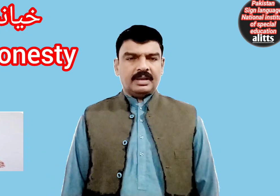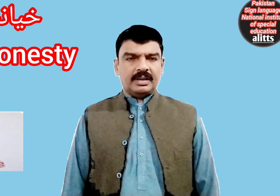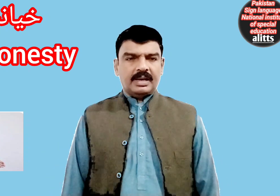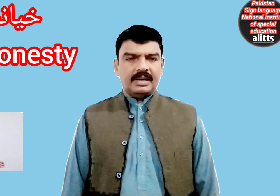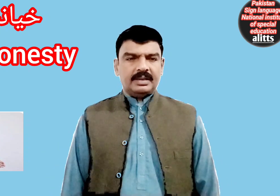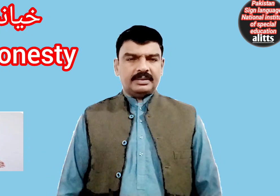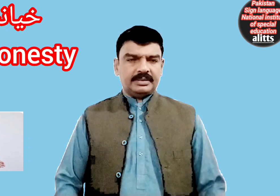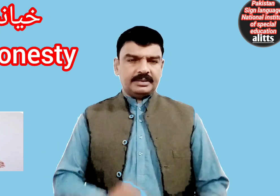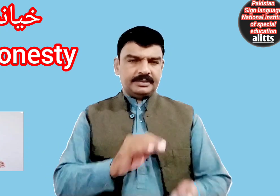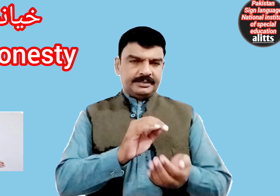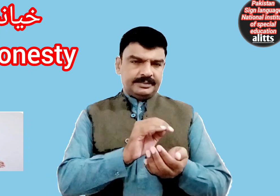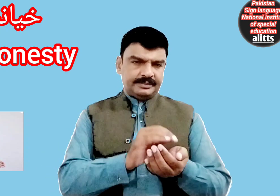खयानत।